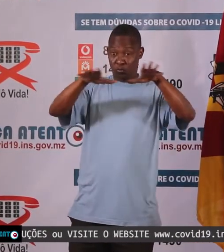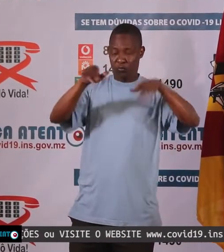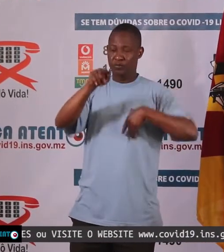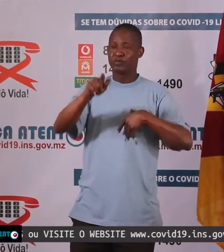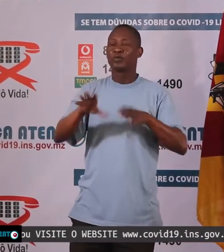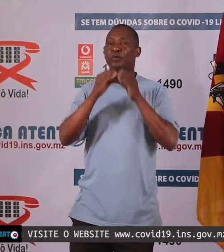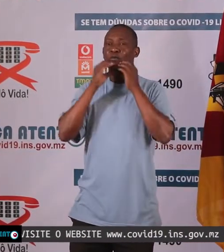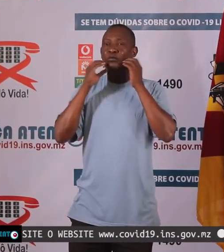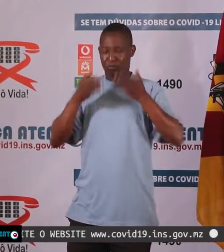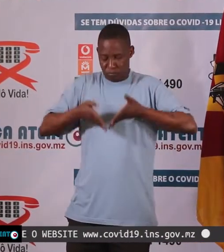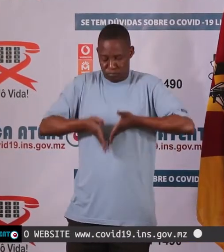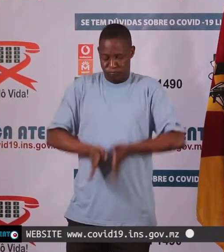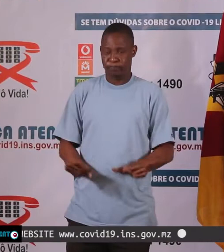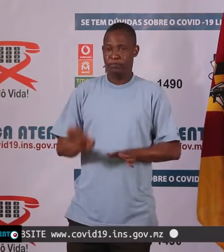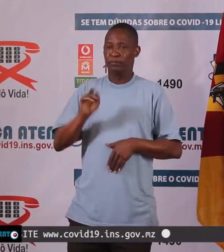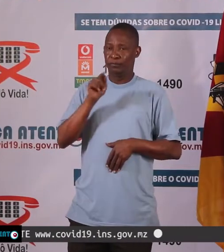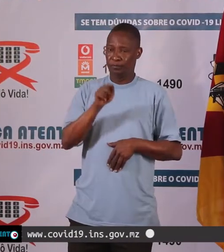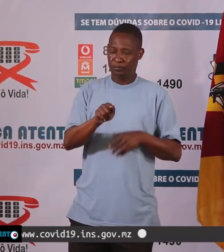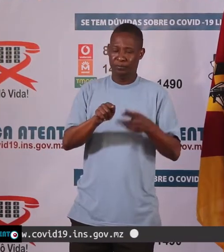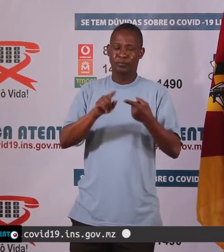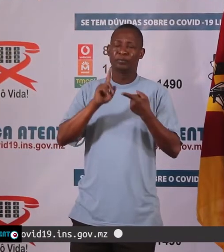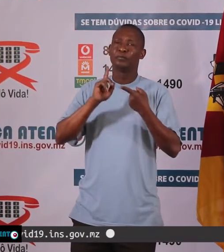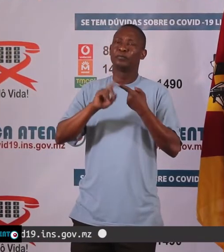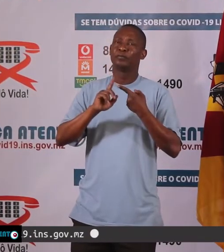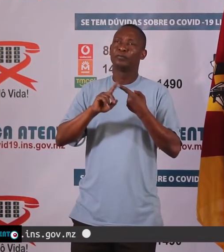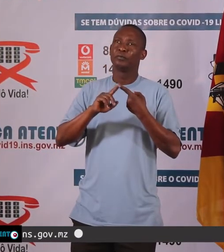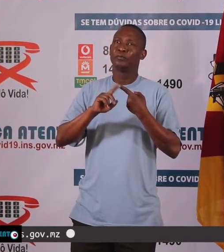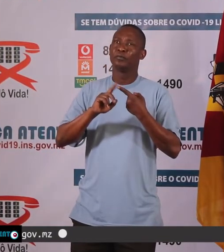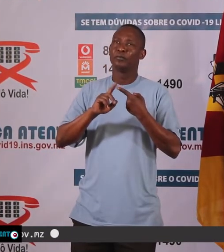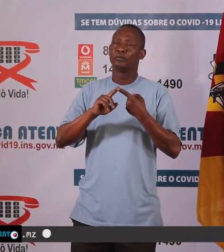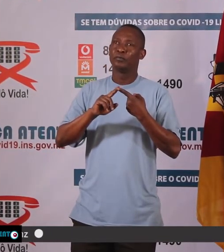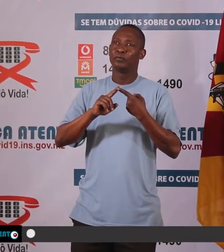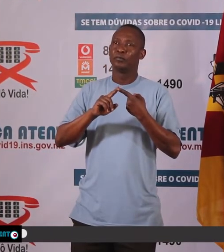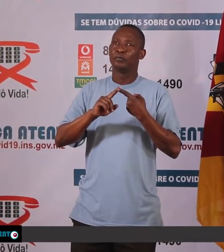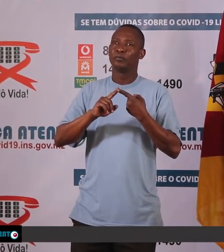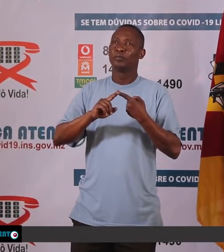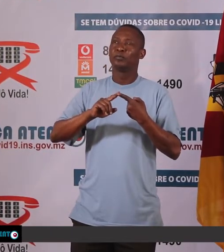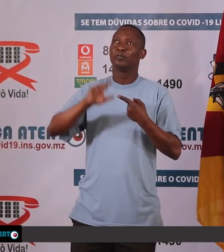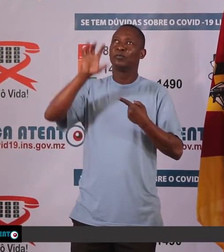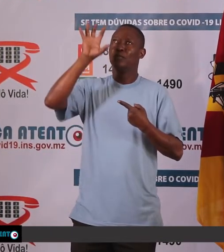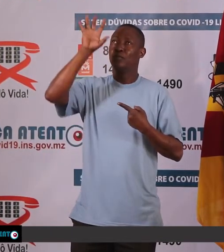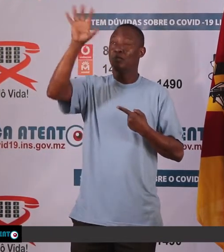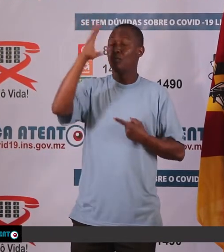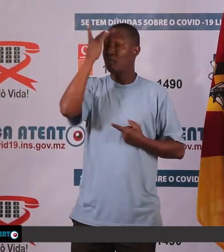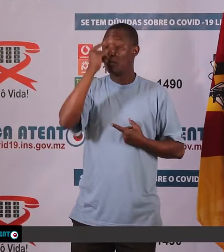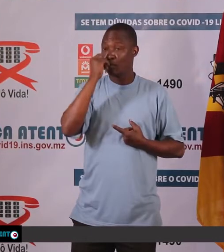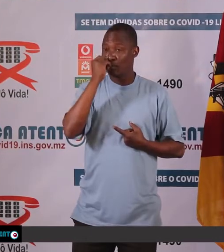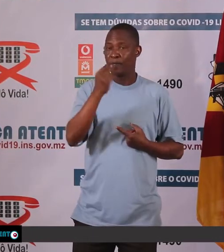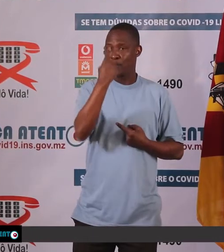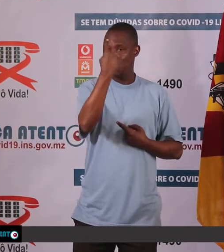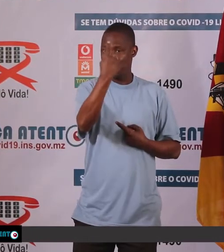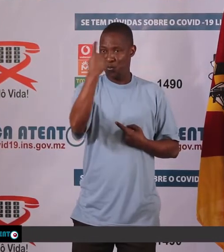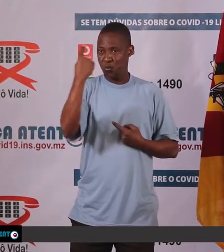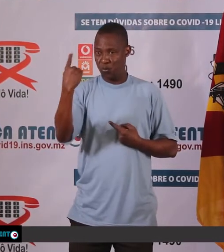moçambicana e a sua distribuição temos que 11 estão na província de Nampula